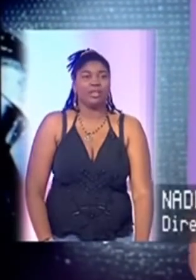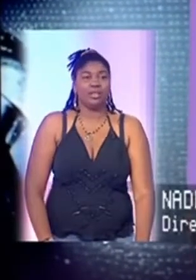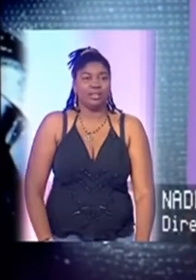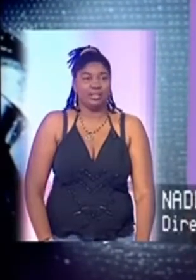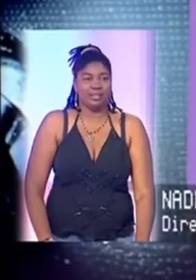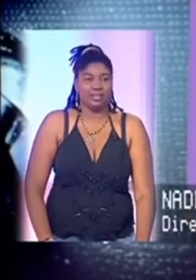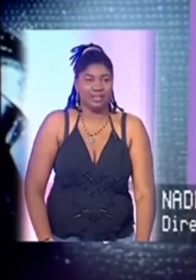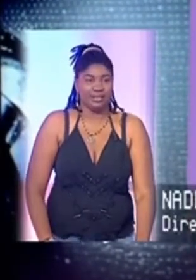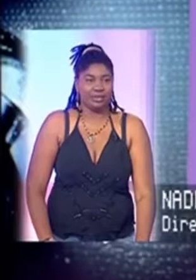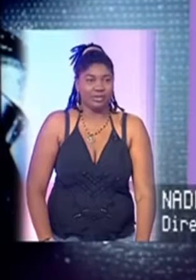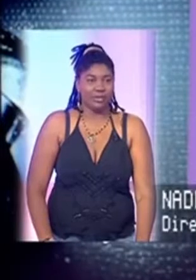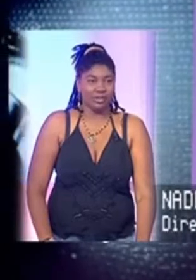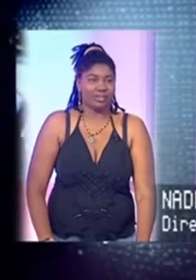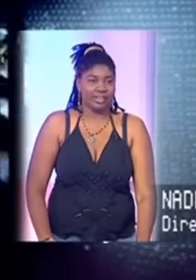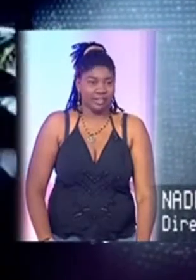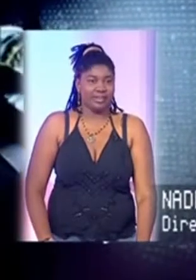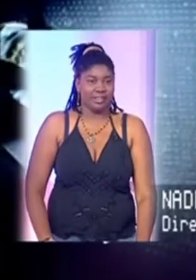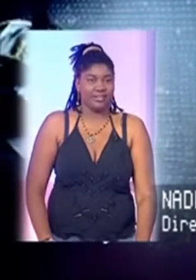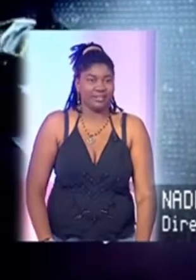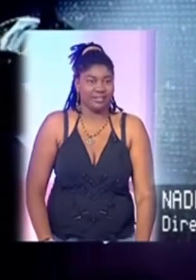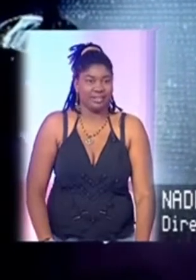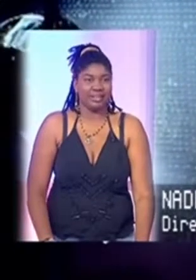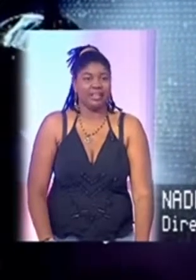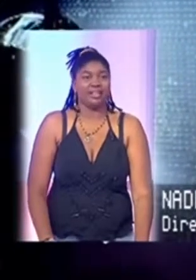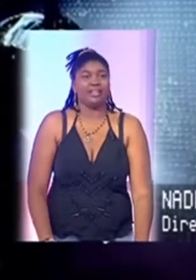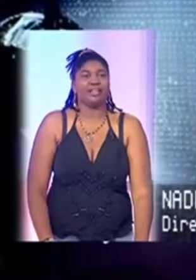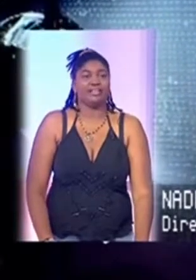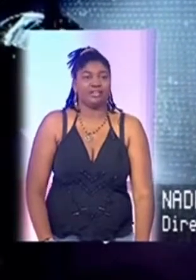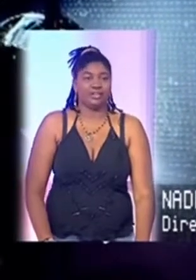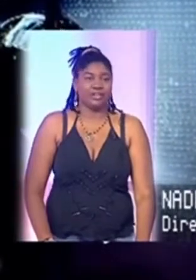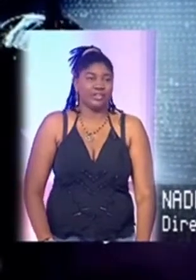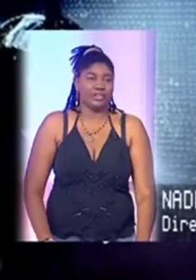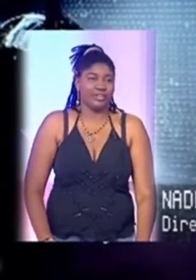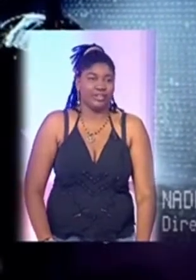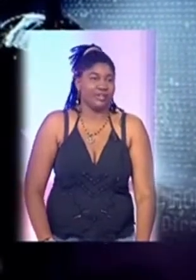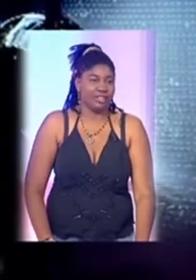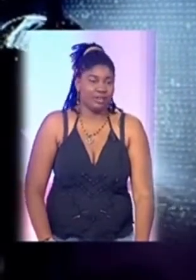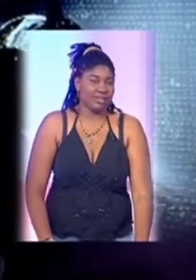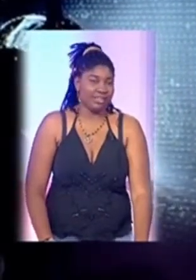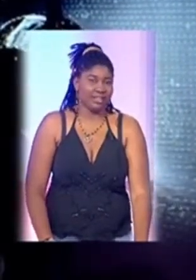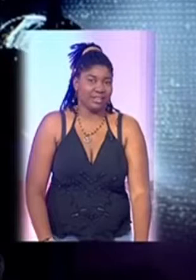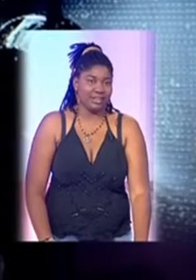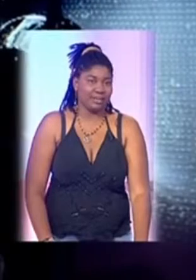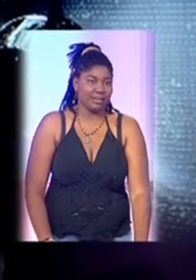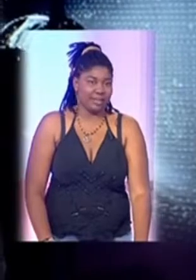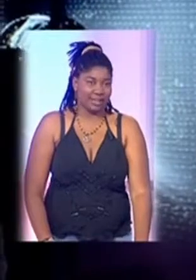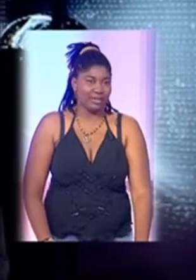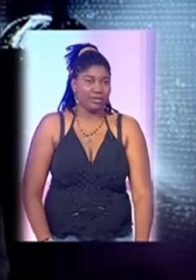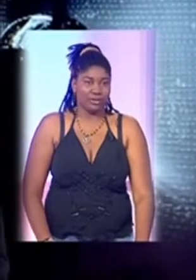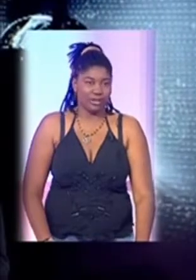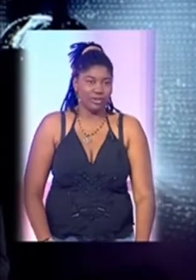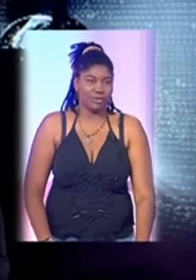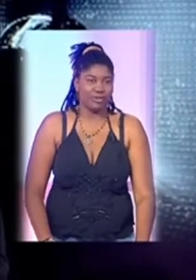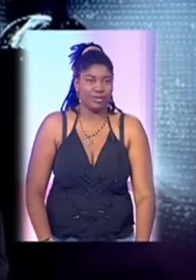Oui. C'est une langue qui est difficile. Donc, on est obligé d'utiliser, d'avoir de la pratique,